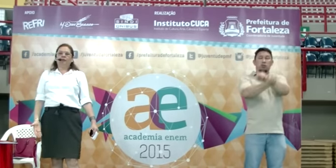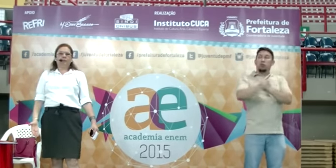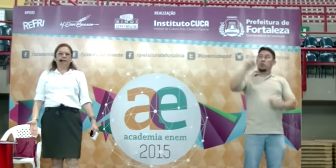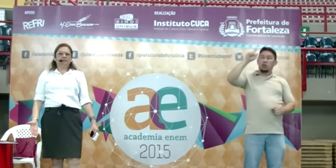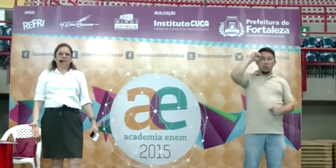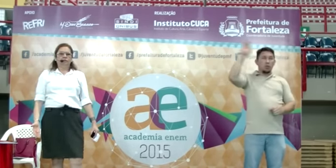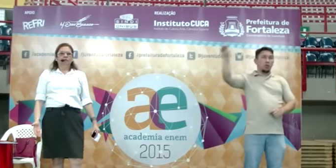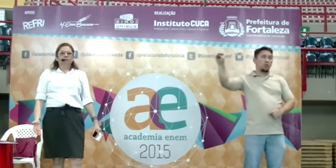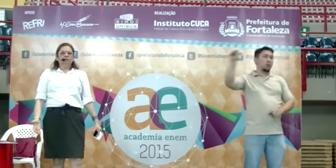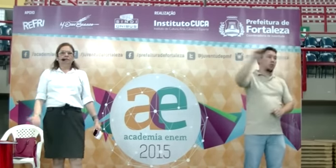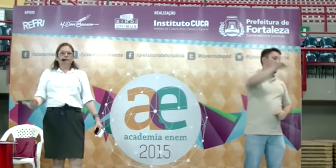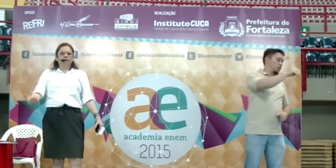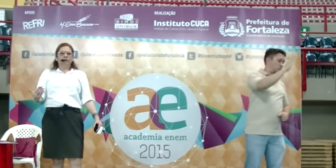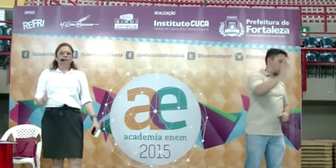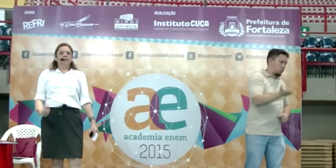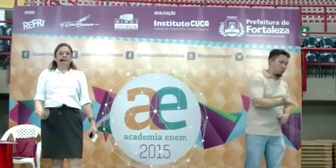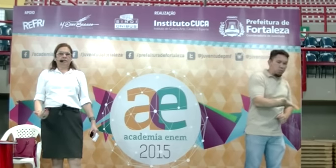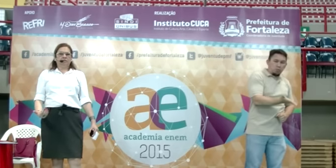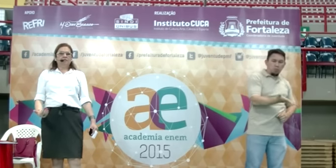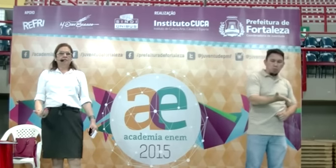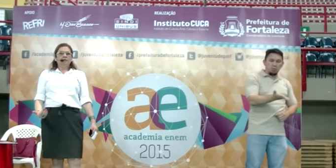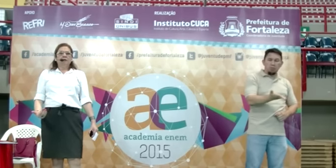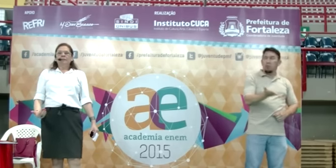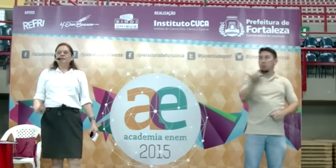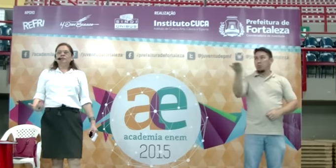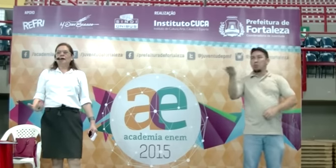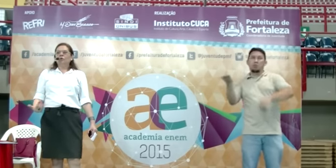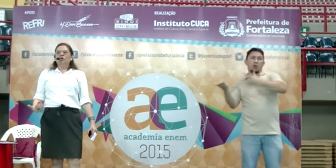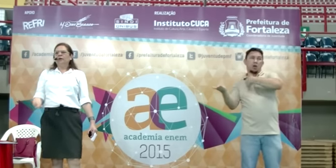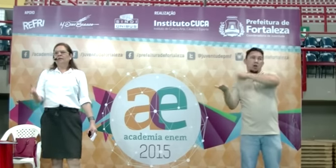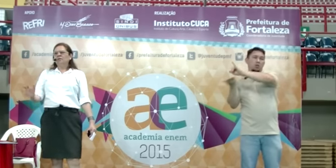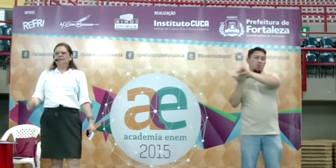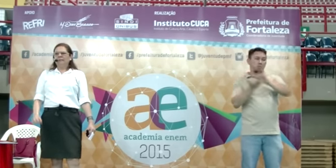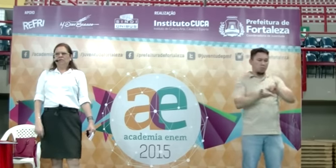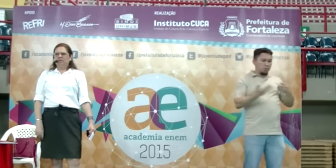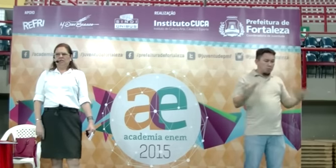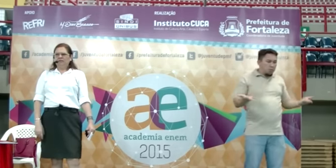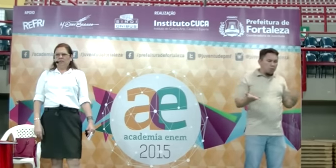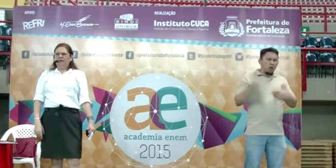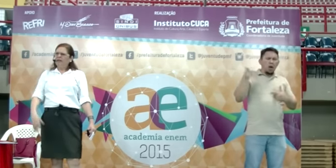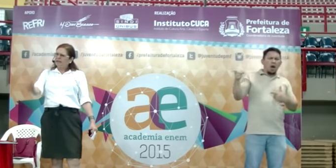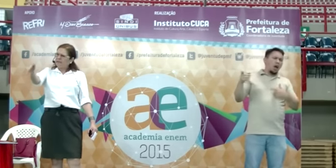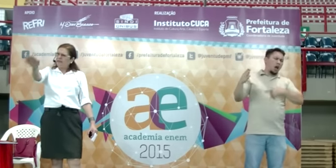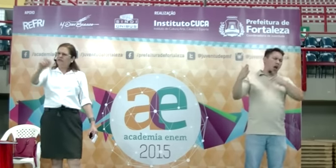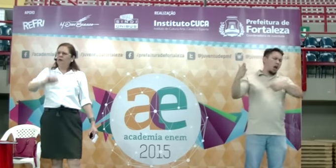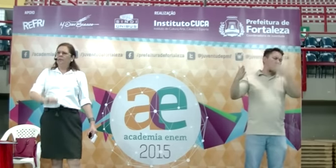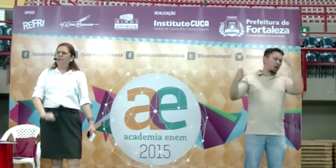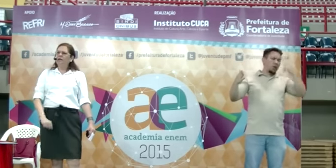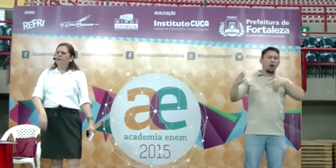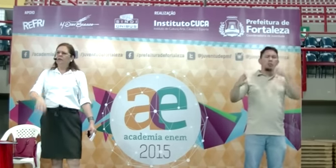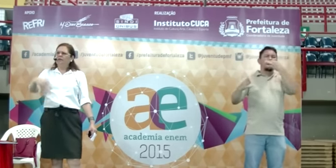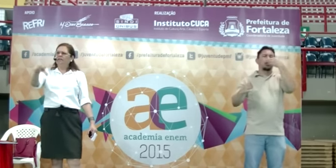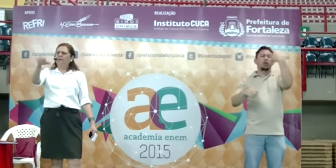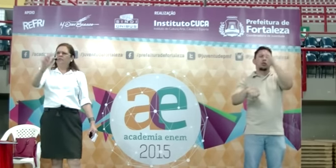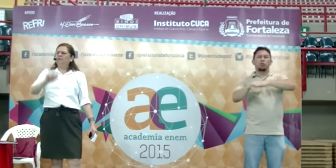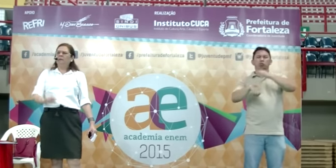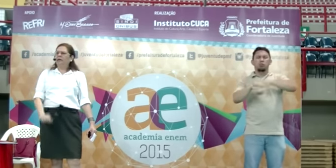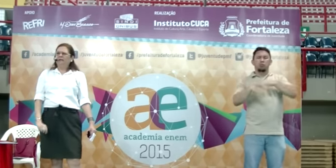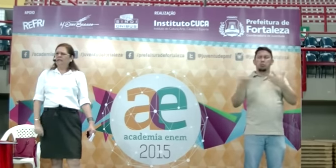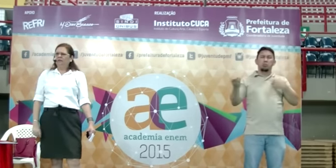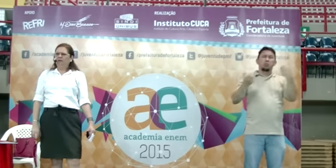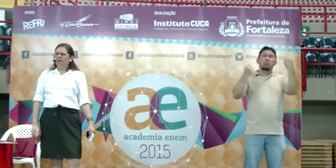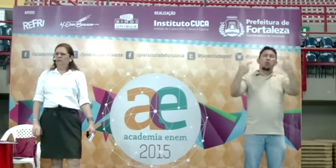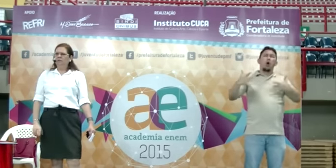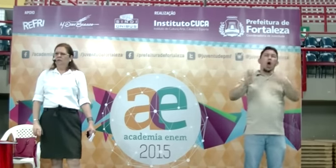vinham da África para o Brasil, que foram imigrantes. Pessoal, o corretor sabe disso. Ele quer saber a sua opinião, ele não quer saber